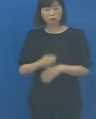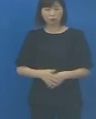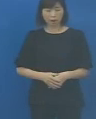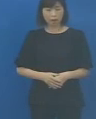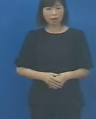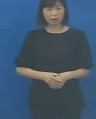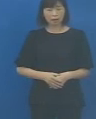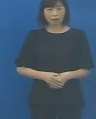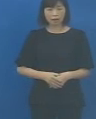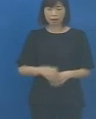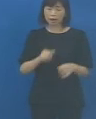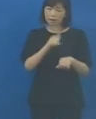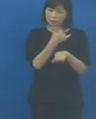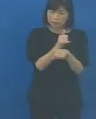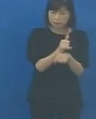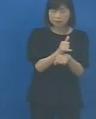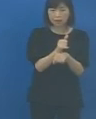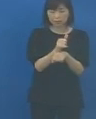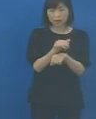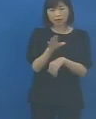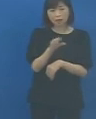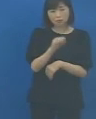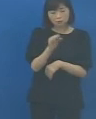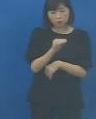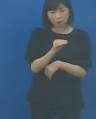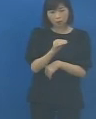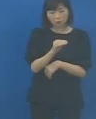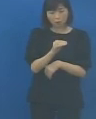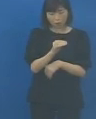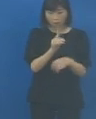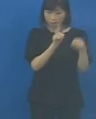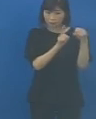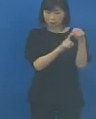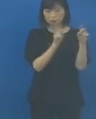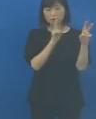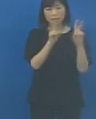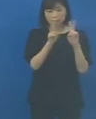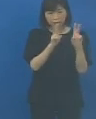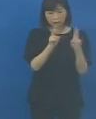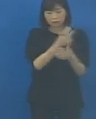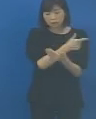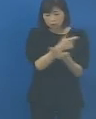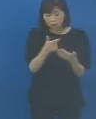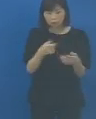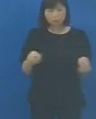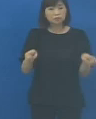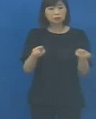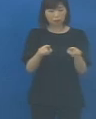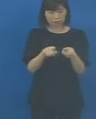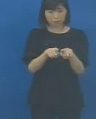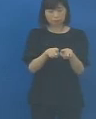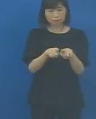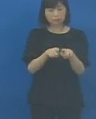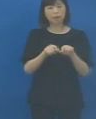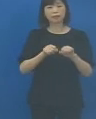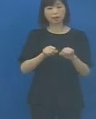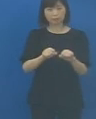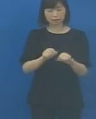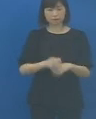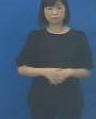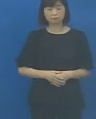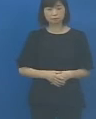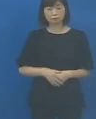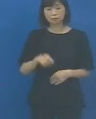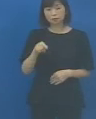流、それから人材活用を狙っておられる会社さん等と一緒になりましてやっていこうと。でここ